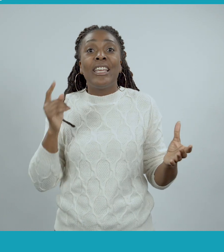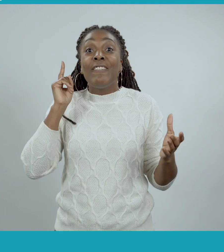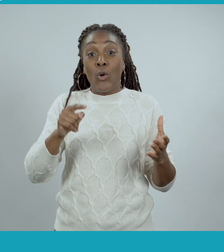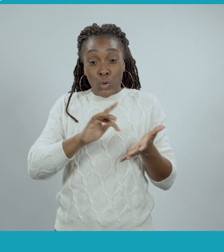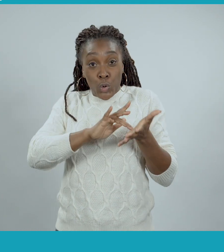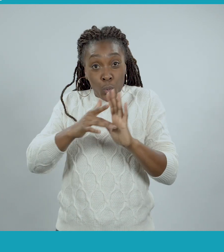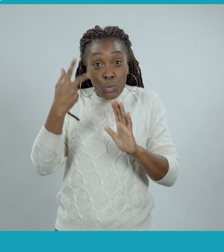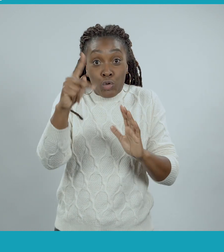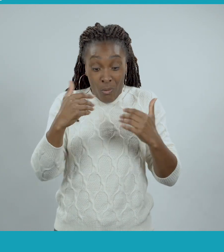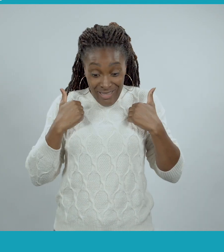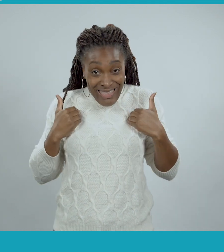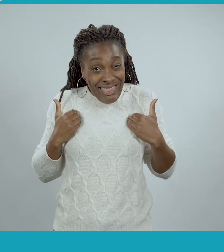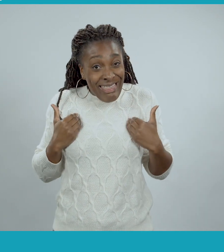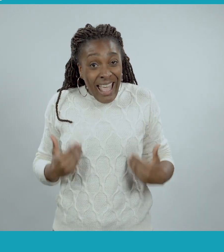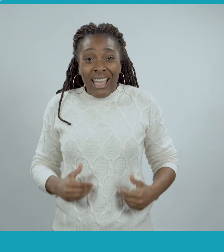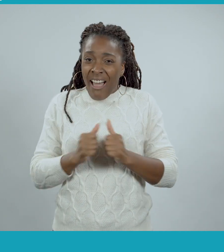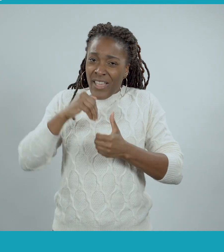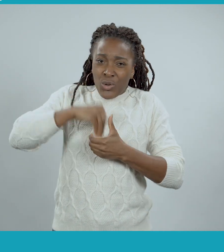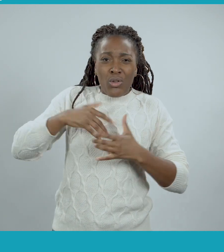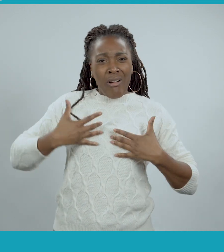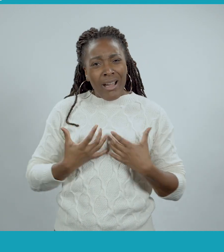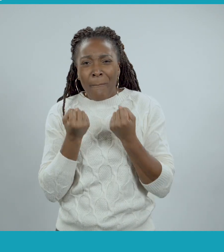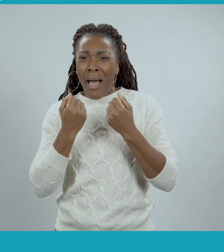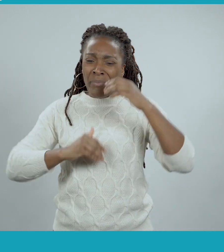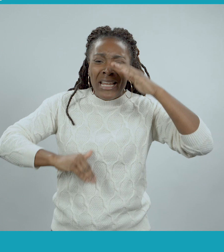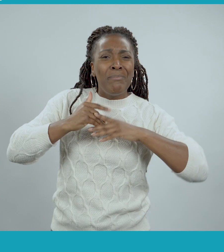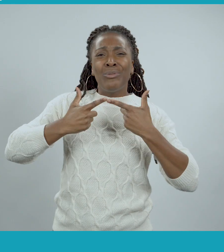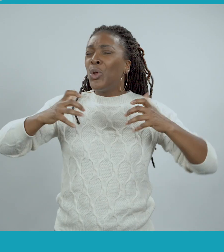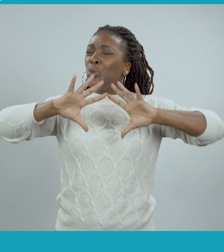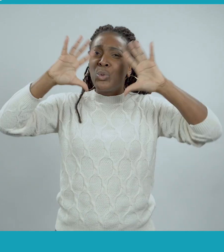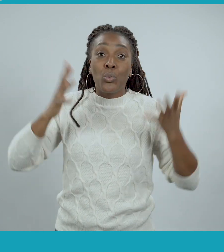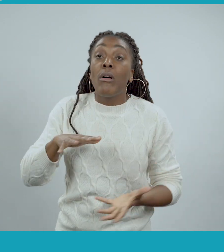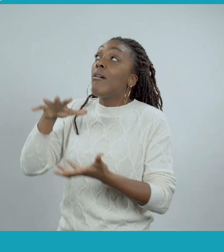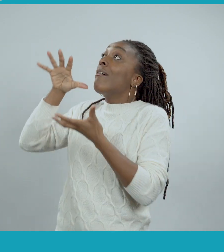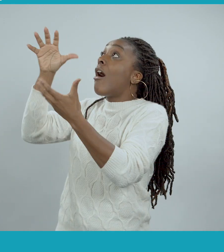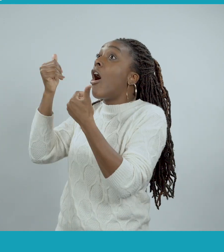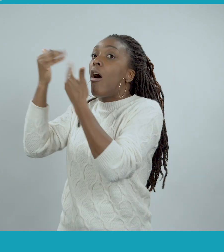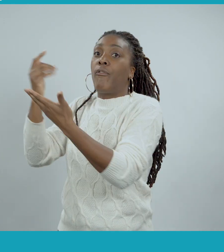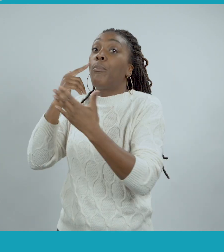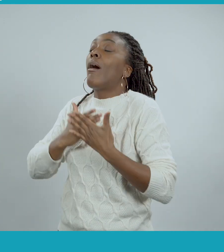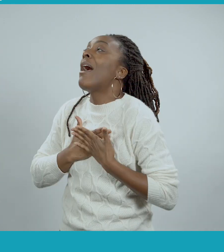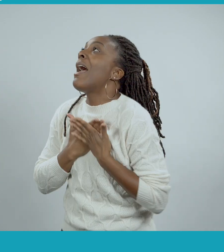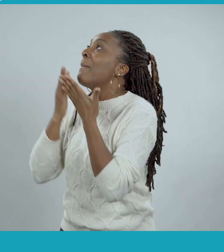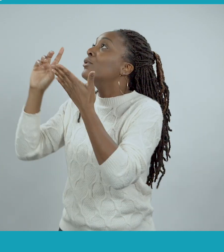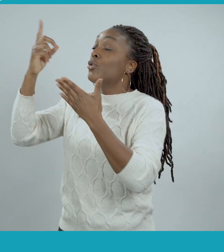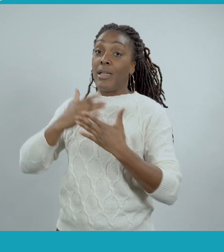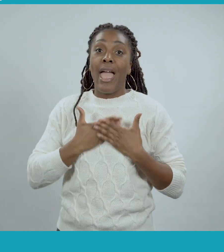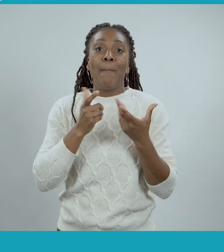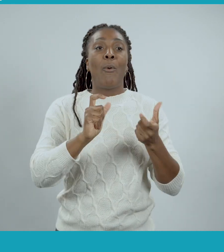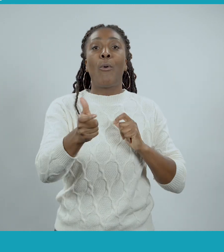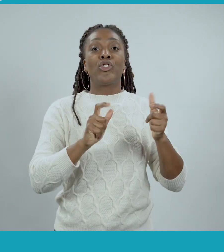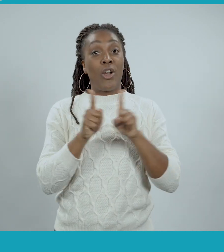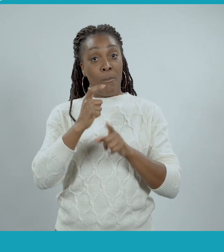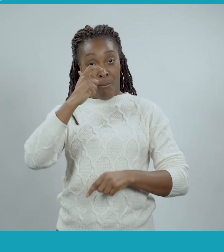corps magnifiques. Il s'agit d'offrir tout ton être avec toutes ses aptitudes et limitations dans ton élan pour faire